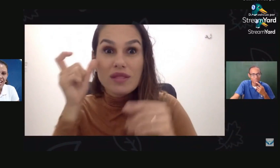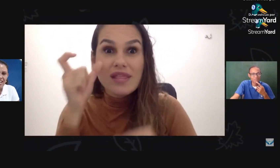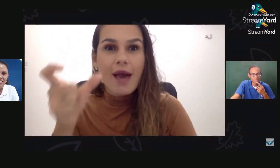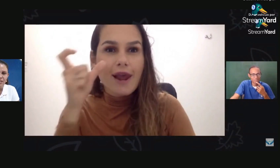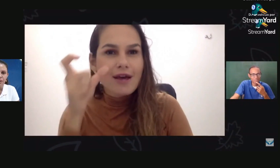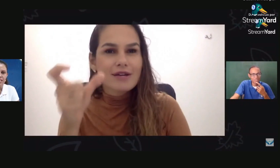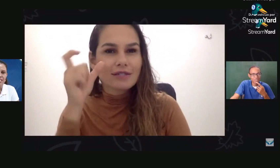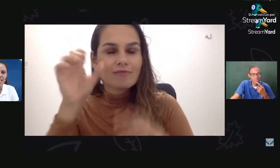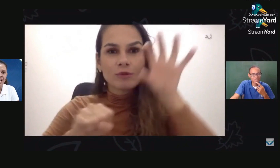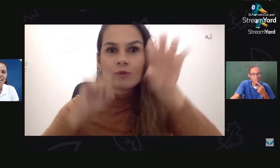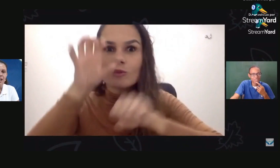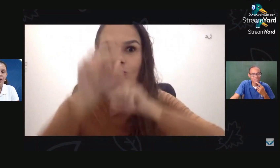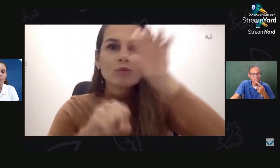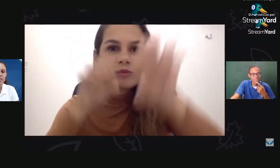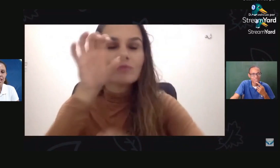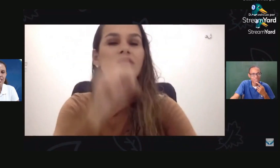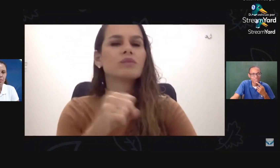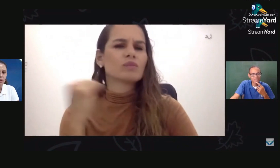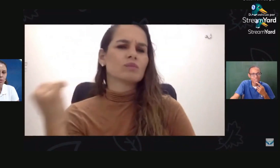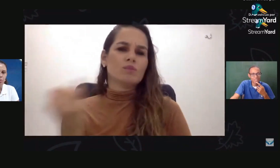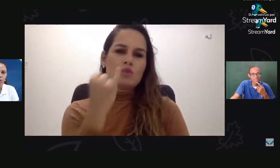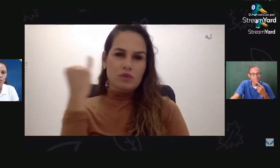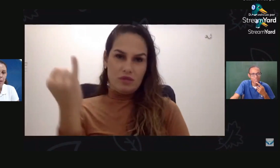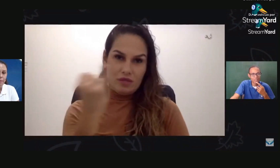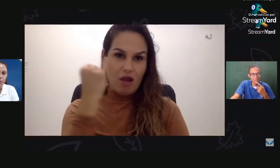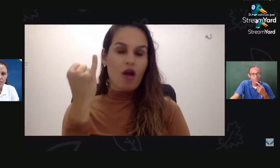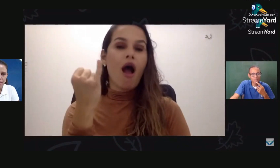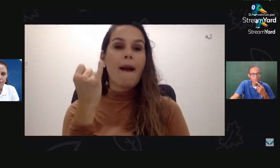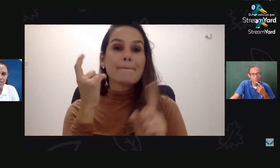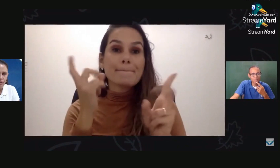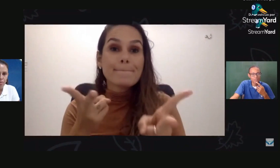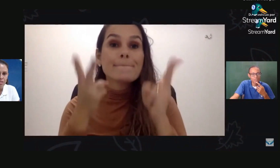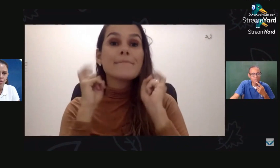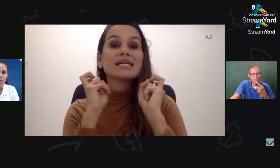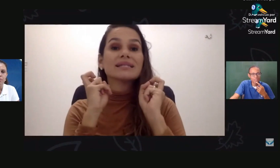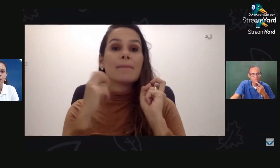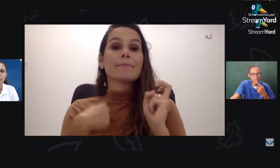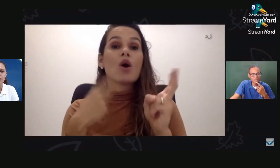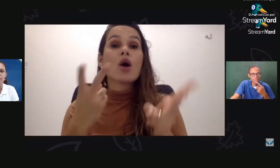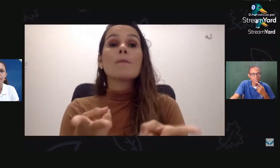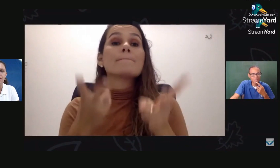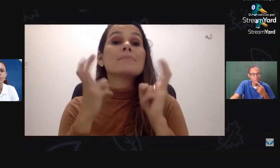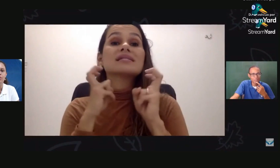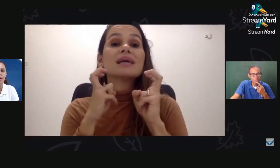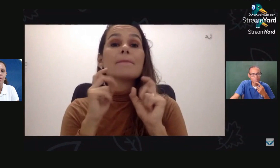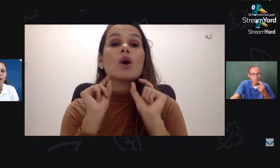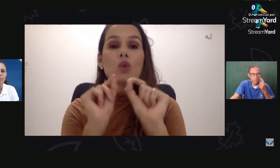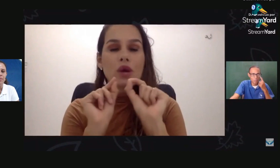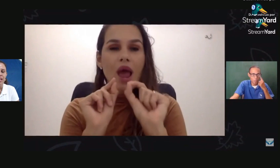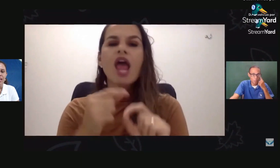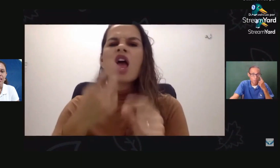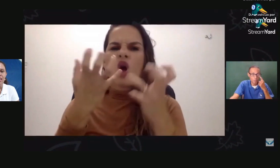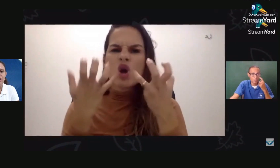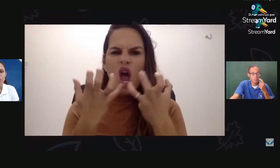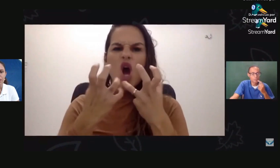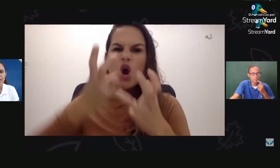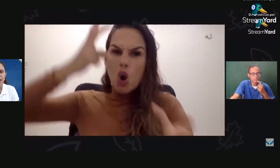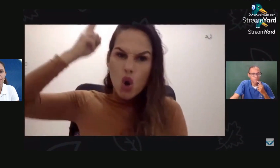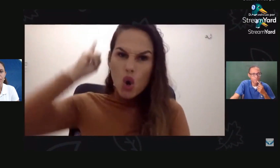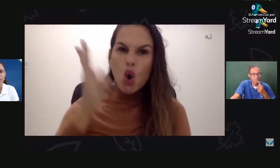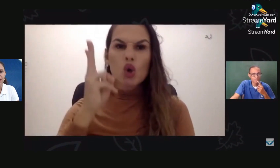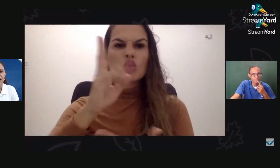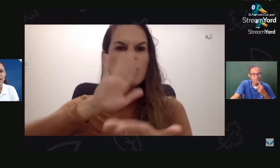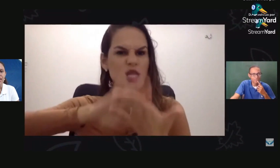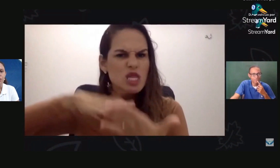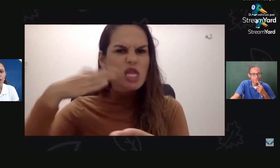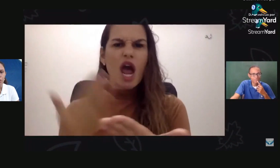tinha interesse em conhecer, meu interesse aumentou muito, minha busca pelas informações, pelo conhecimento foi maior. E a gente